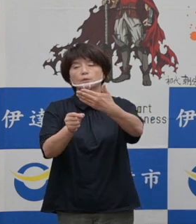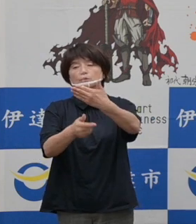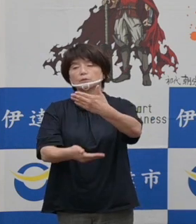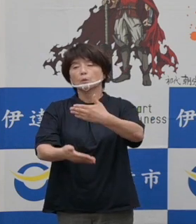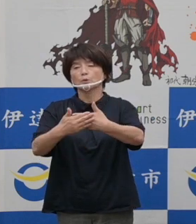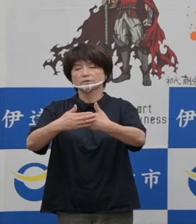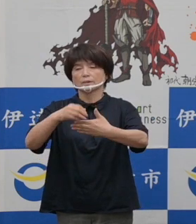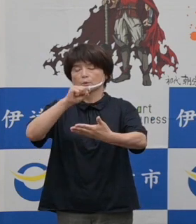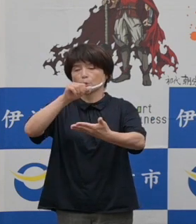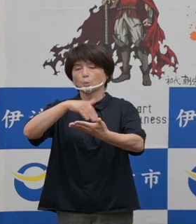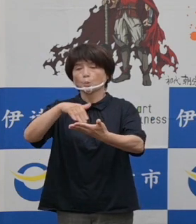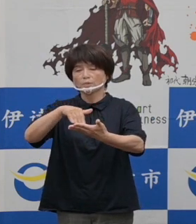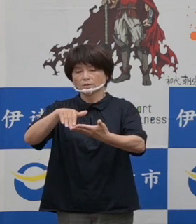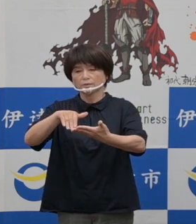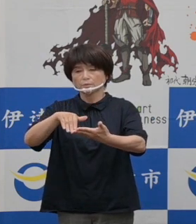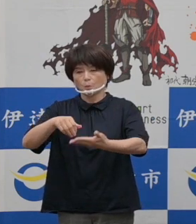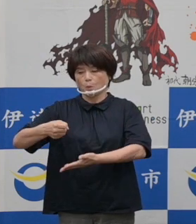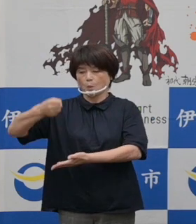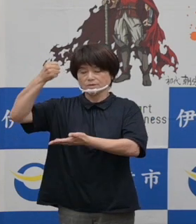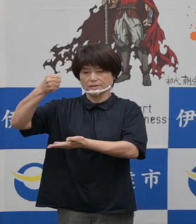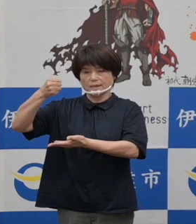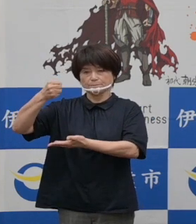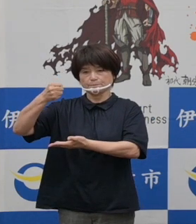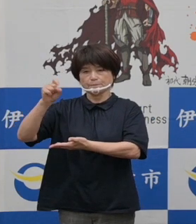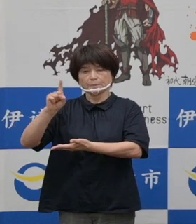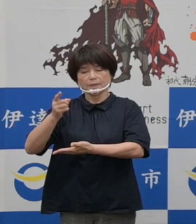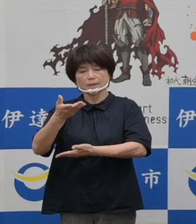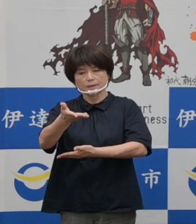の財源というのは何でしょう。主な財源は何でしょう。